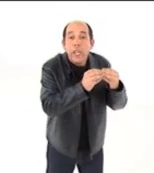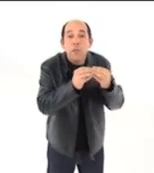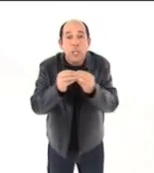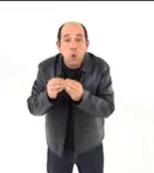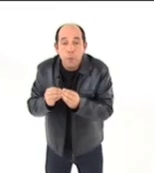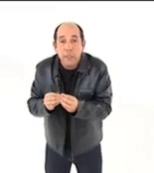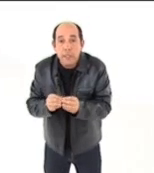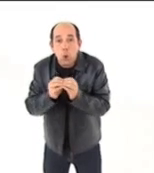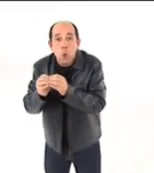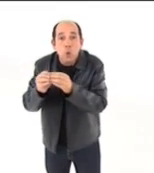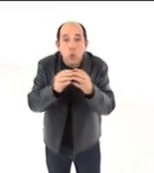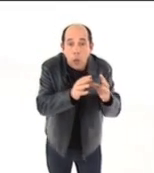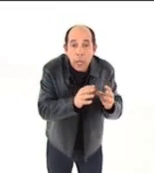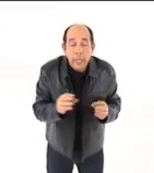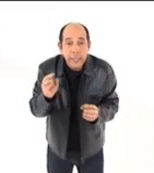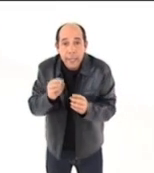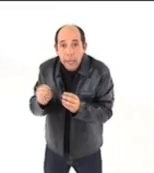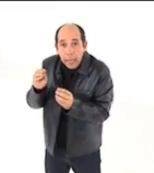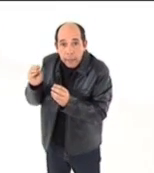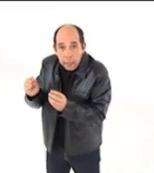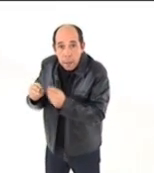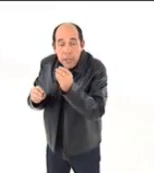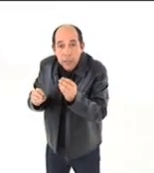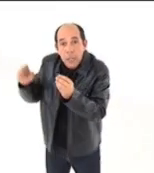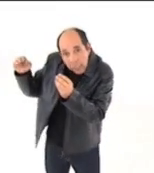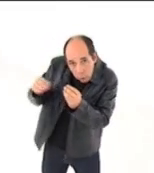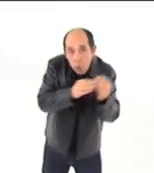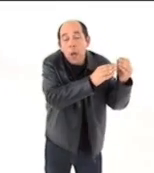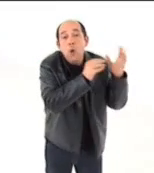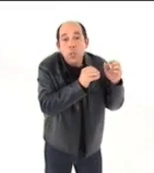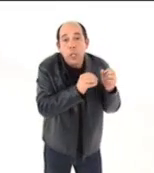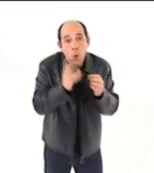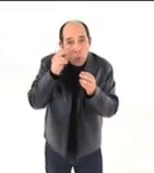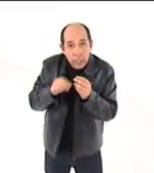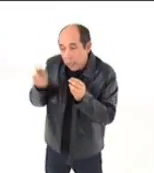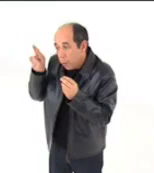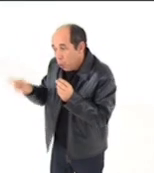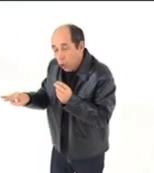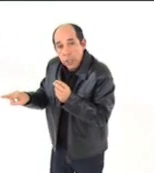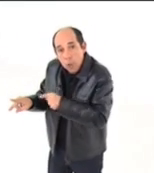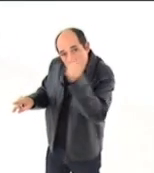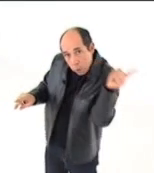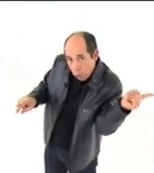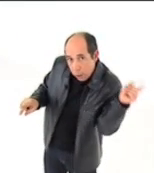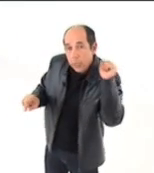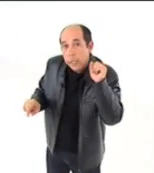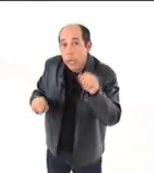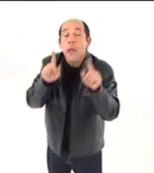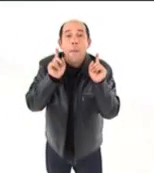وكيمشي، كيقولوا بالفرنسيه كوندكتور، يعني الا لقى حديده معدن كيدخل معها ويمشي. واللي عندك 220 هنا وال 220 هنايا